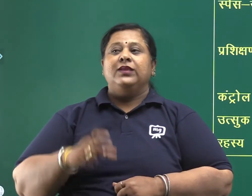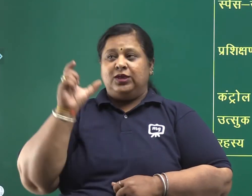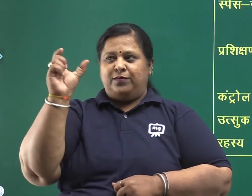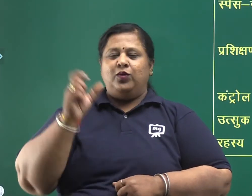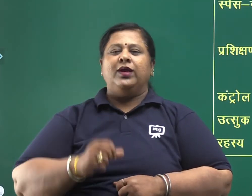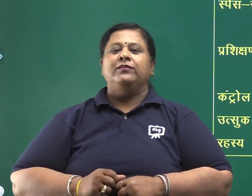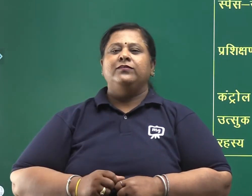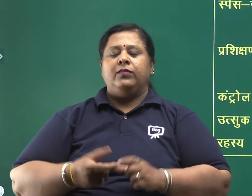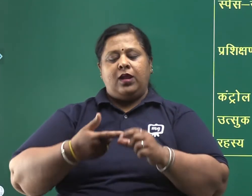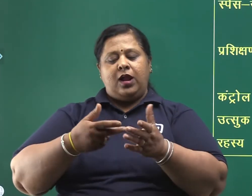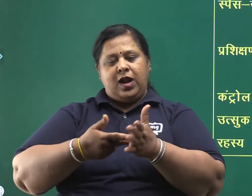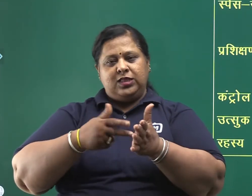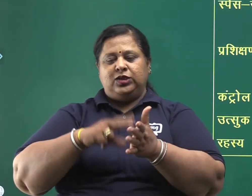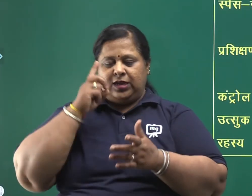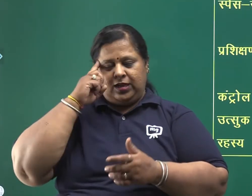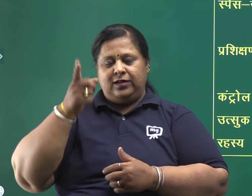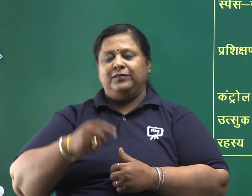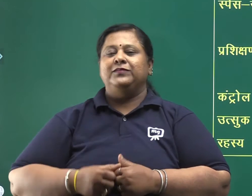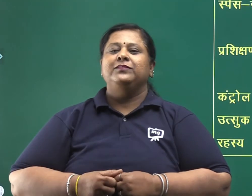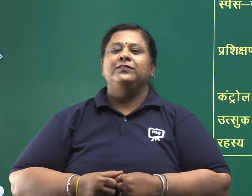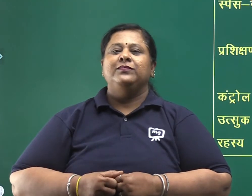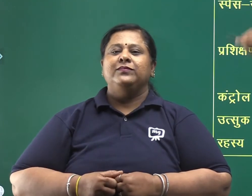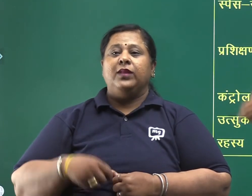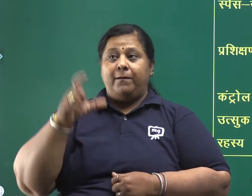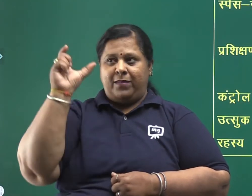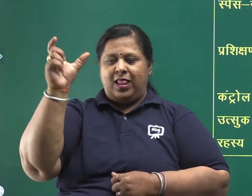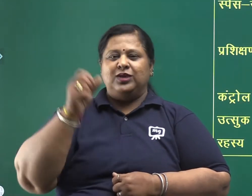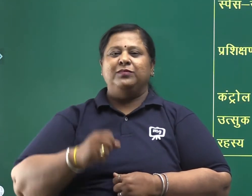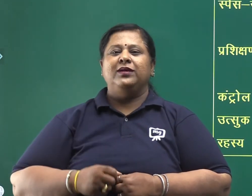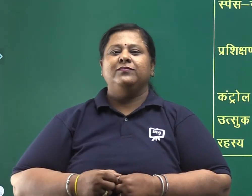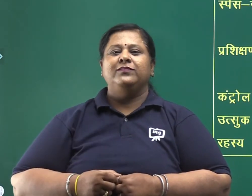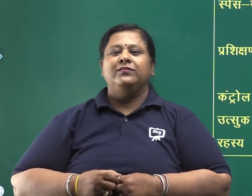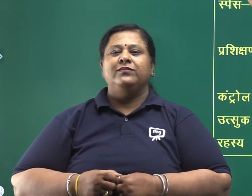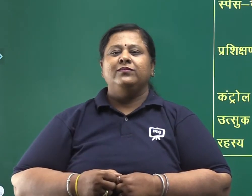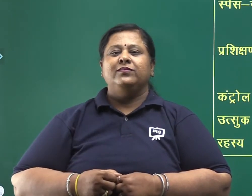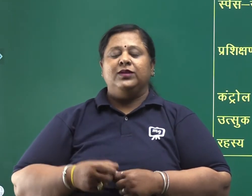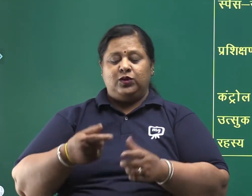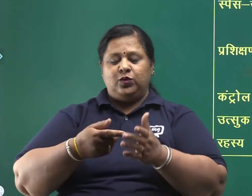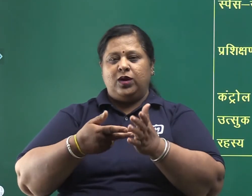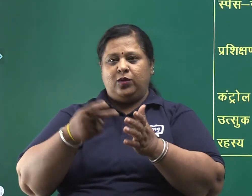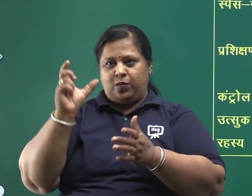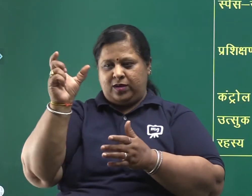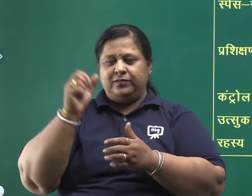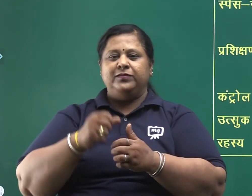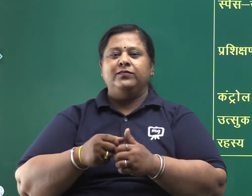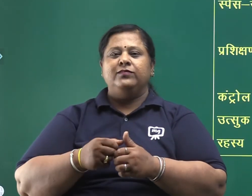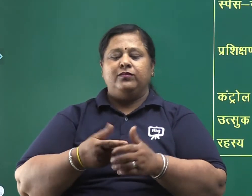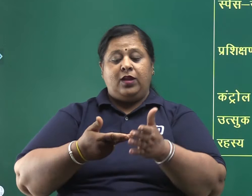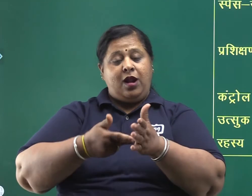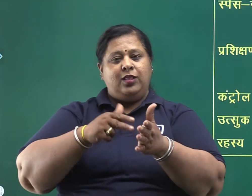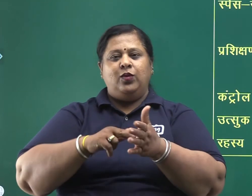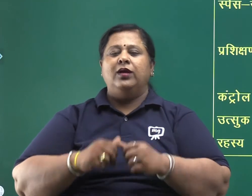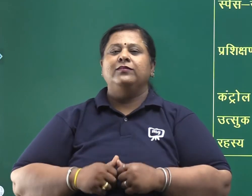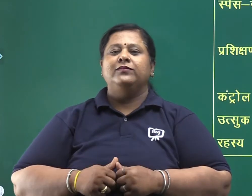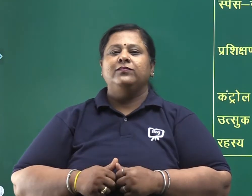शब्दों के अर्थ जानेंगे। पहला शब्द है सुरंगनुमा। अर्थ